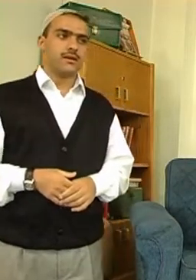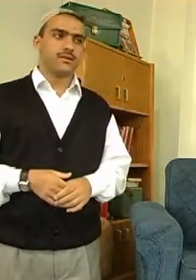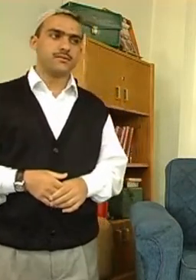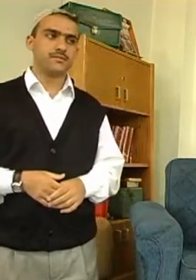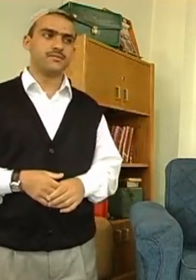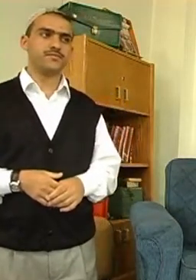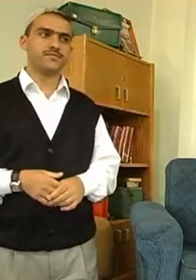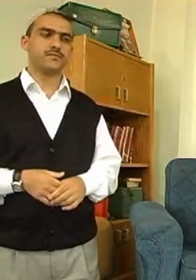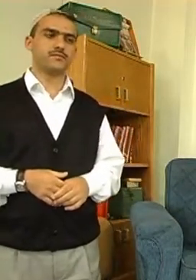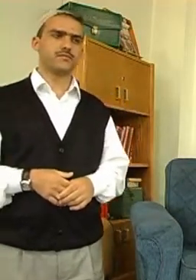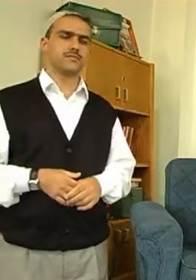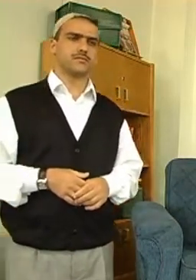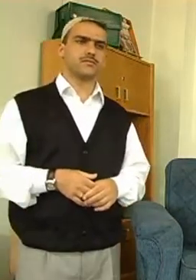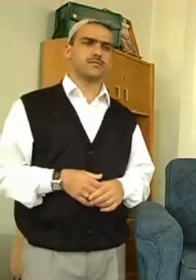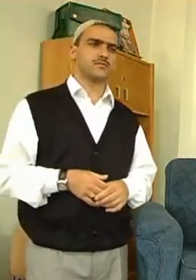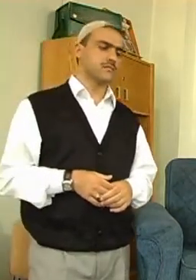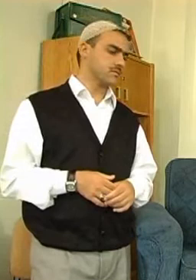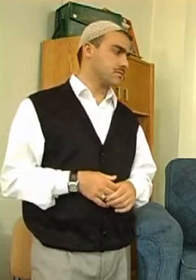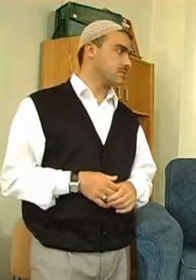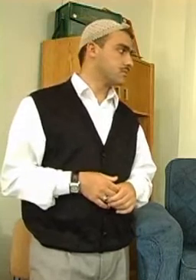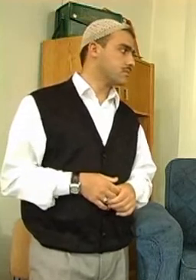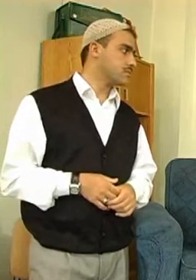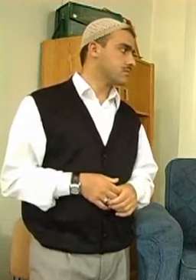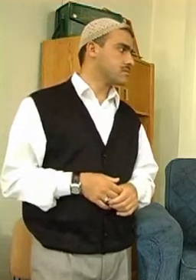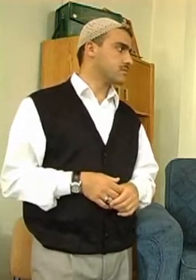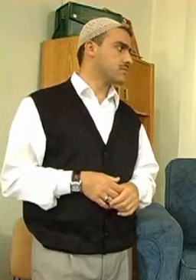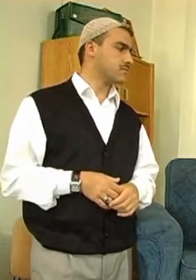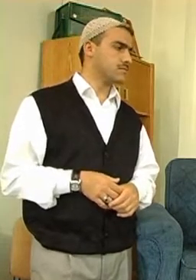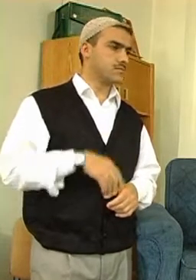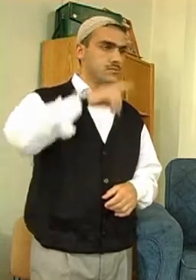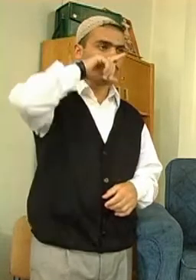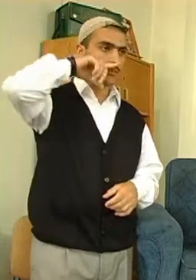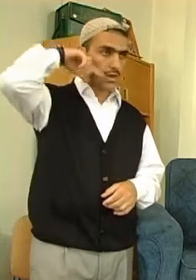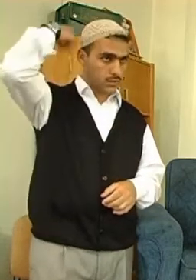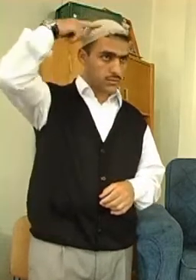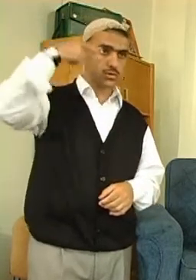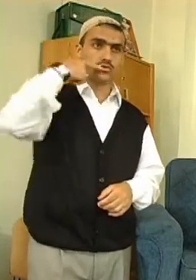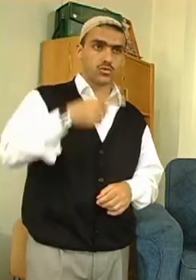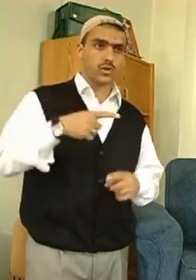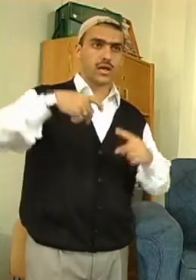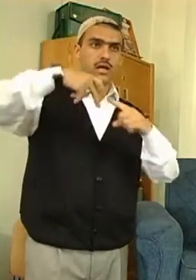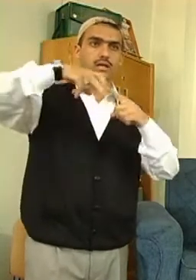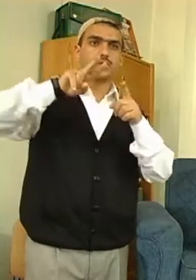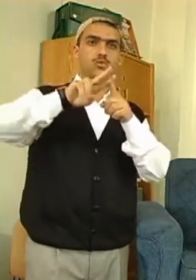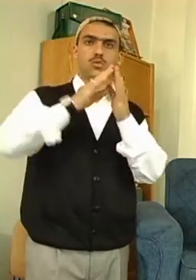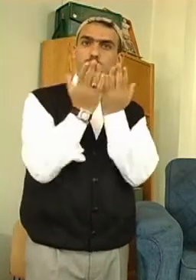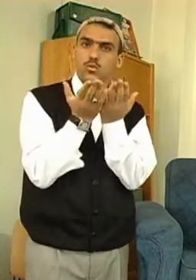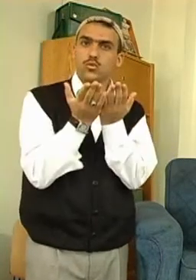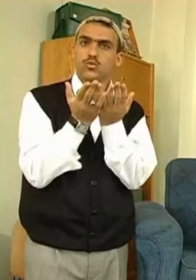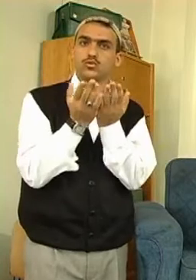esmasının cilvesine mazhar... İşte usta diyor ya, Risale-i Nur manevi tefsir işte bu demek. Bakın burada Ahsen-i Takvim